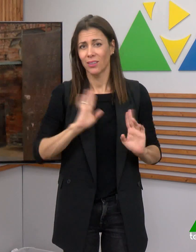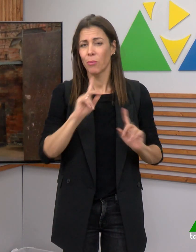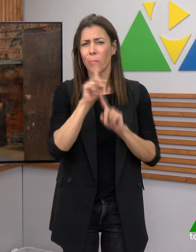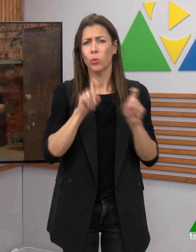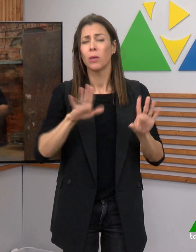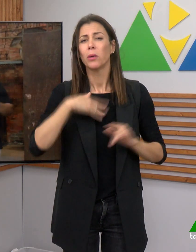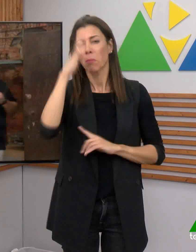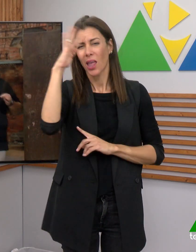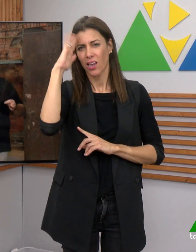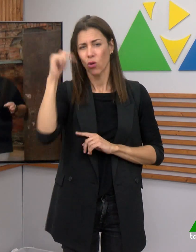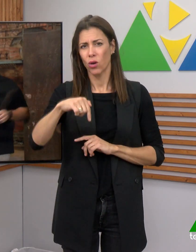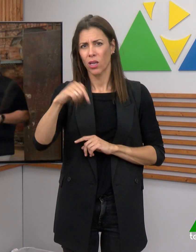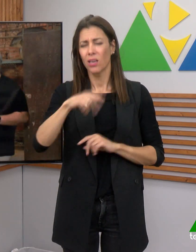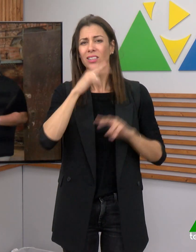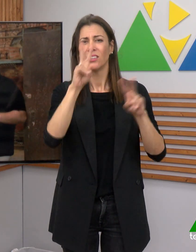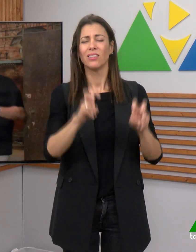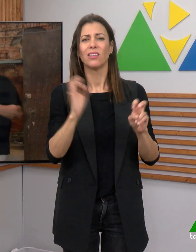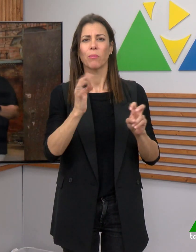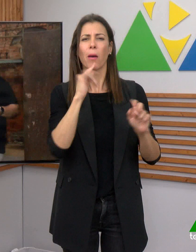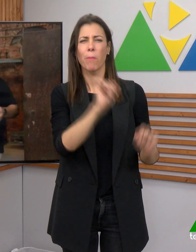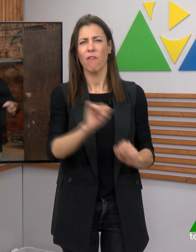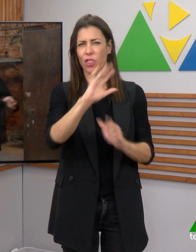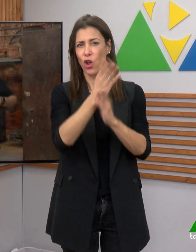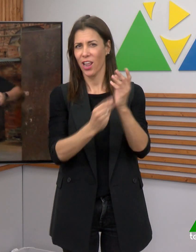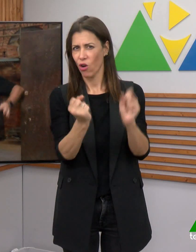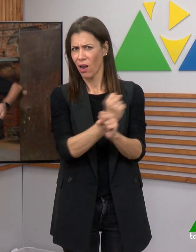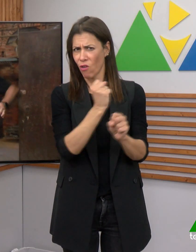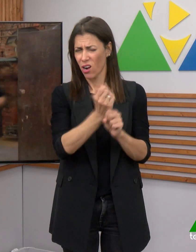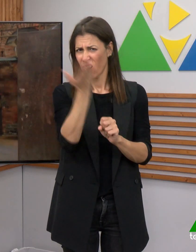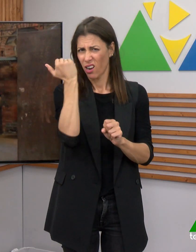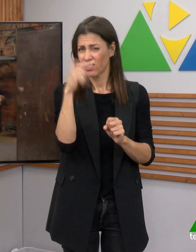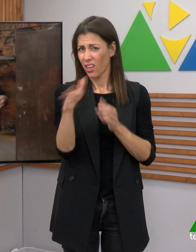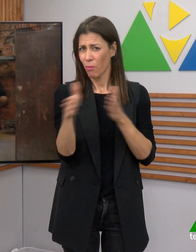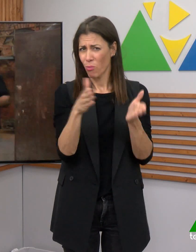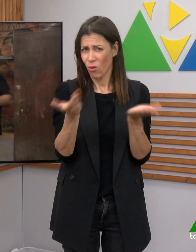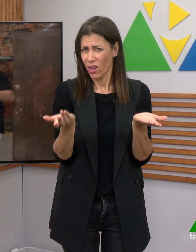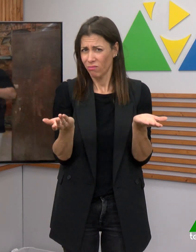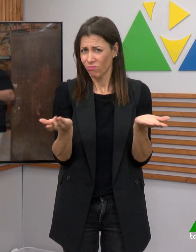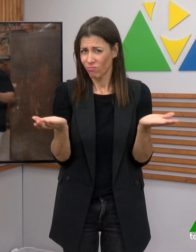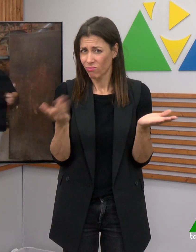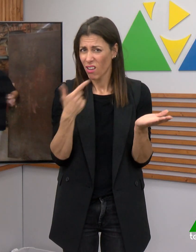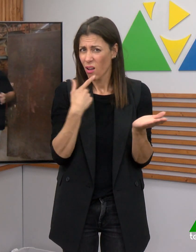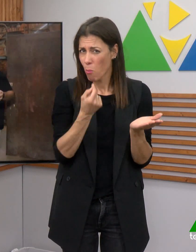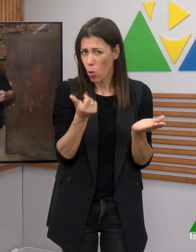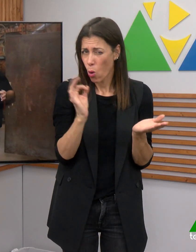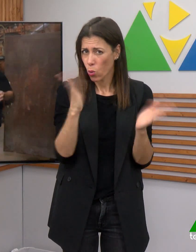pero imagino que aquí el tema de la prevención de riesgos laborales en aquella época era escaso o